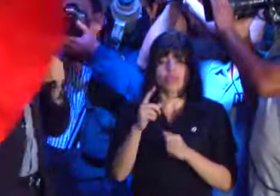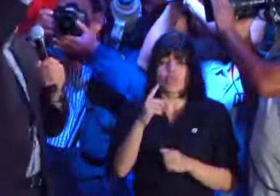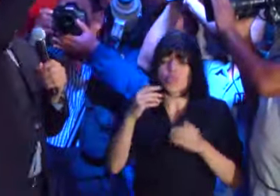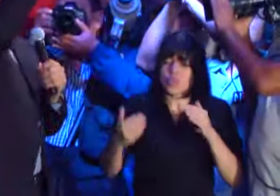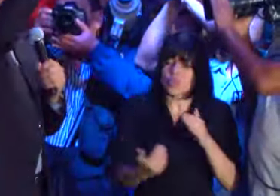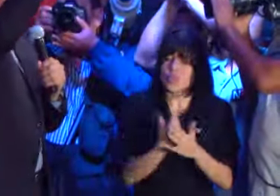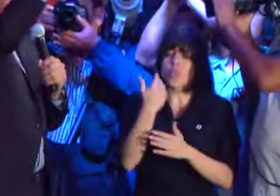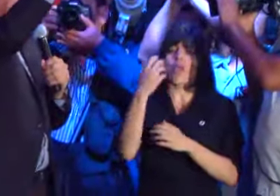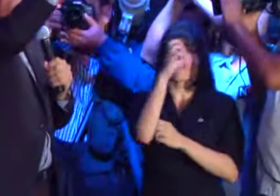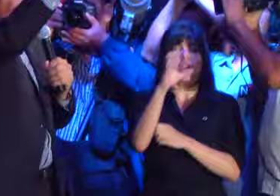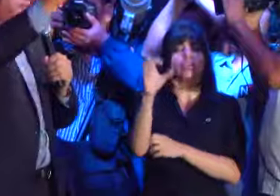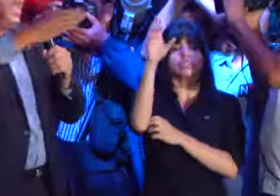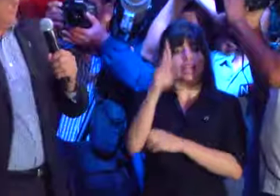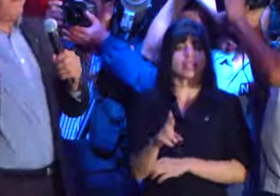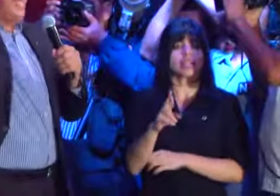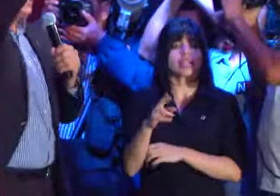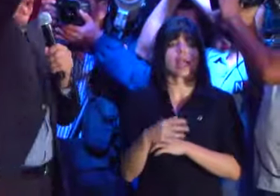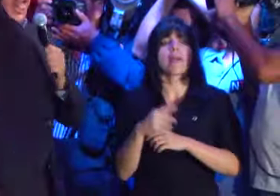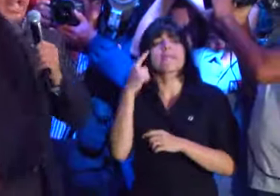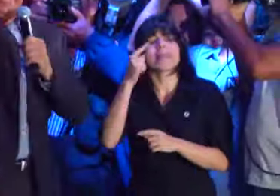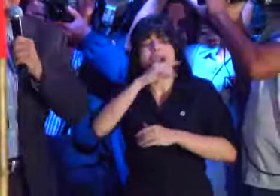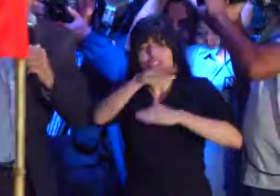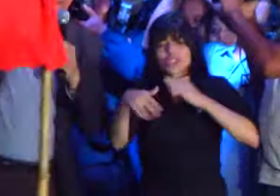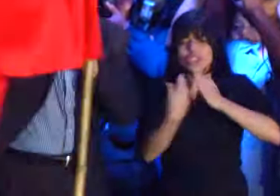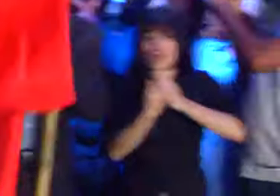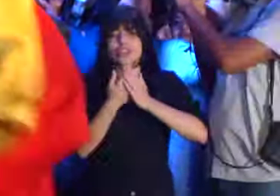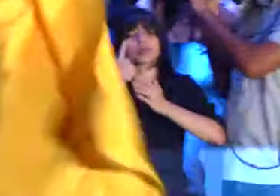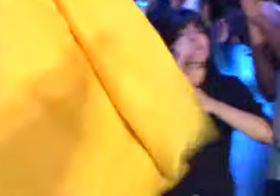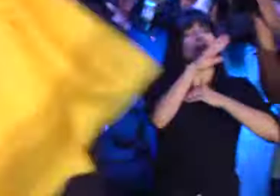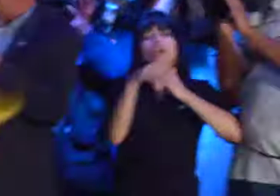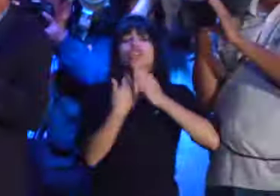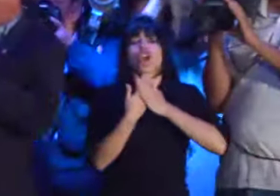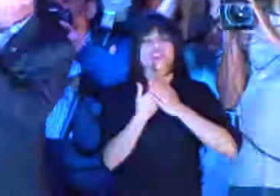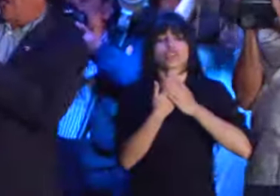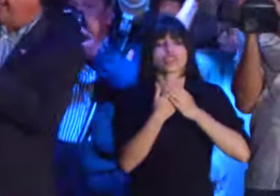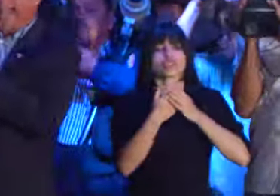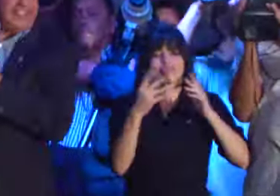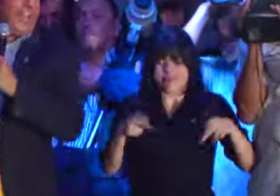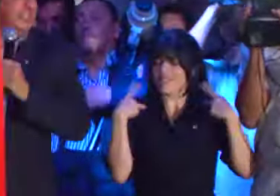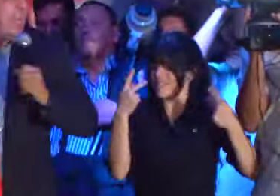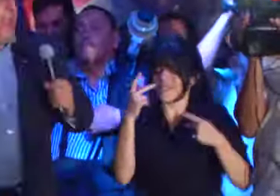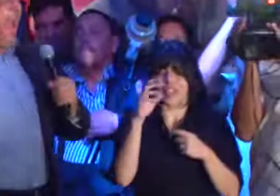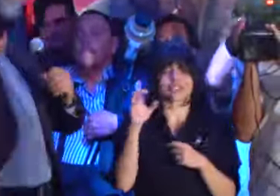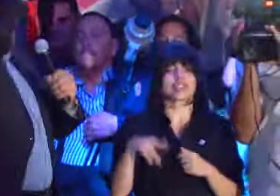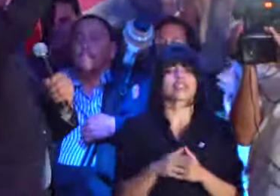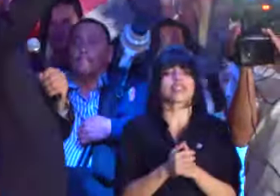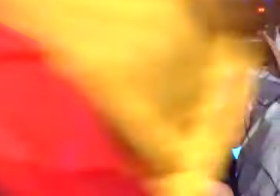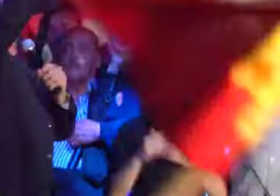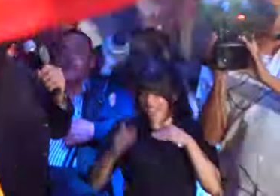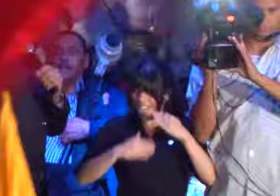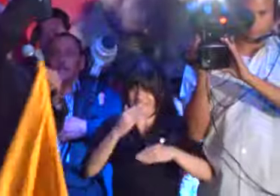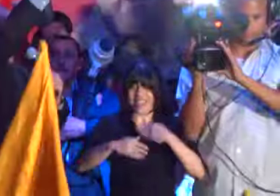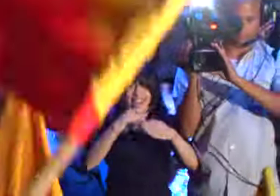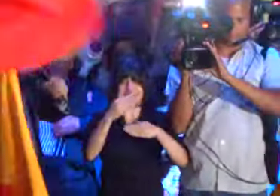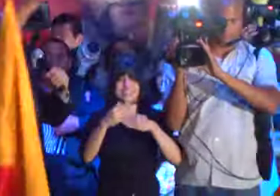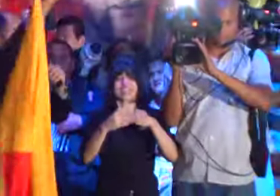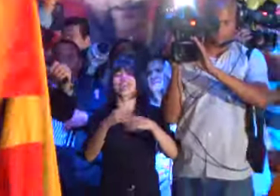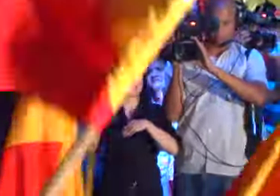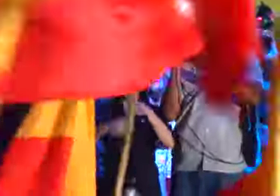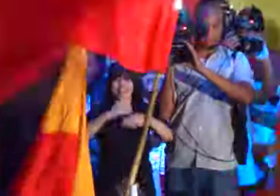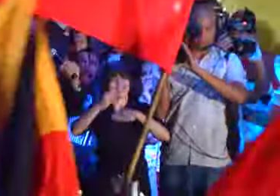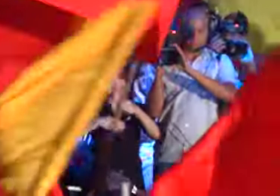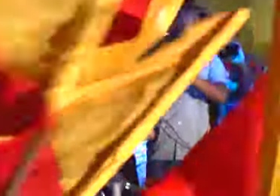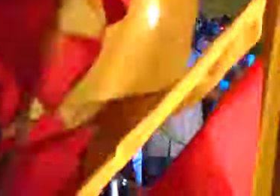una nueva Costa Rica, para todas y para todos. ¡Muchas gracias! ¡Adelante!